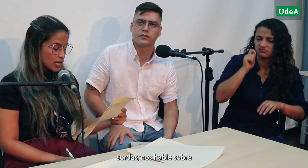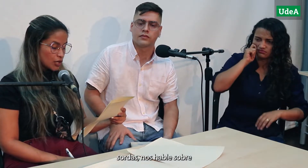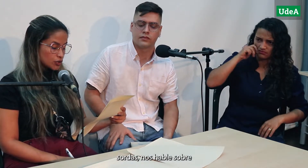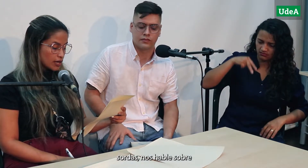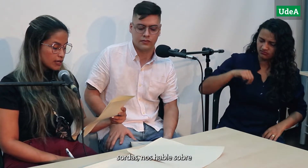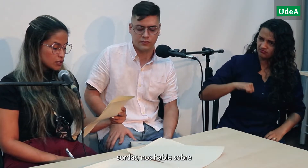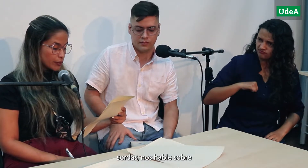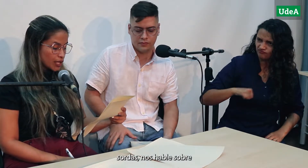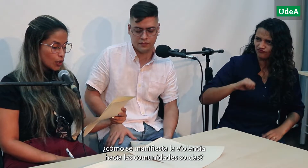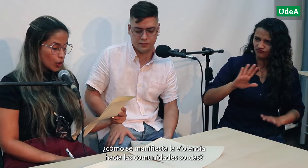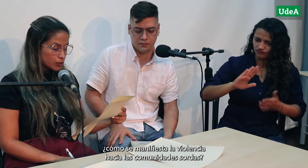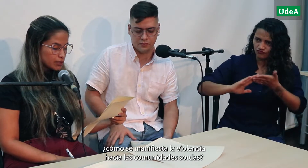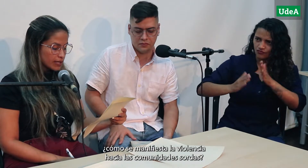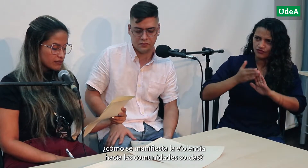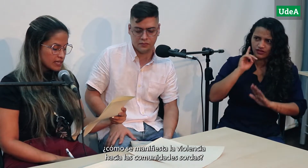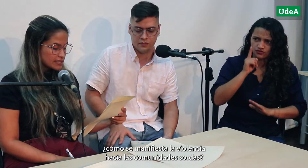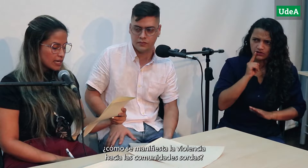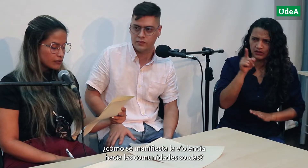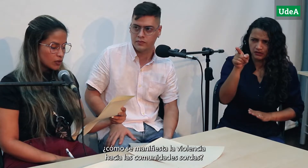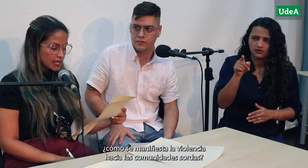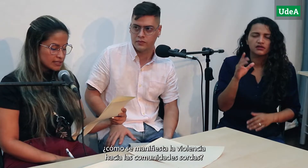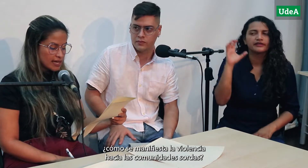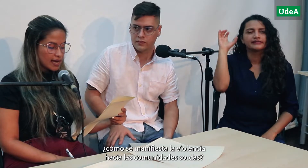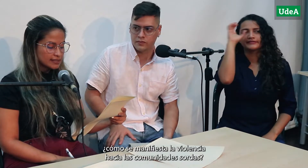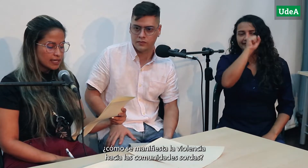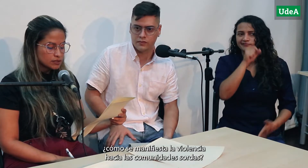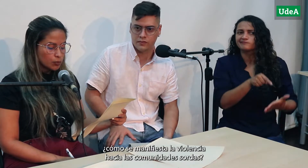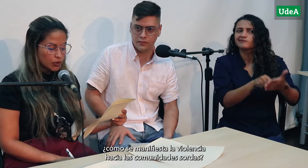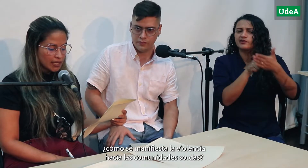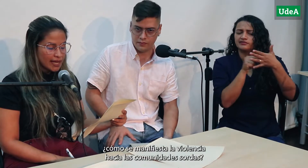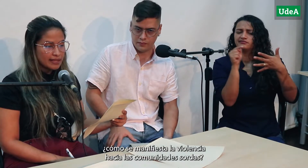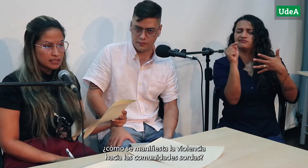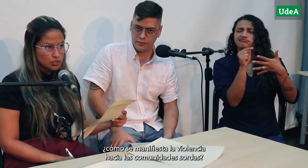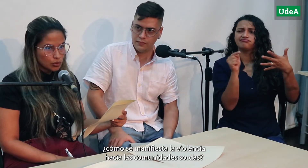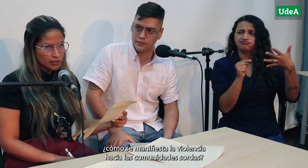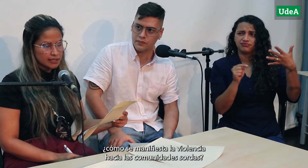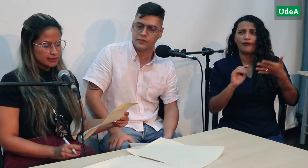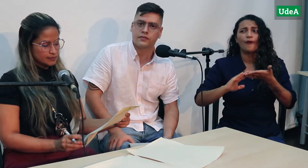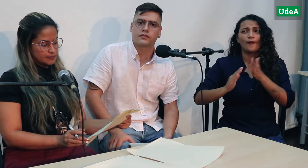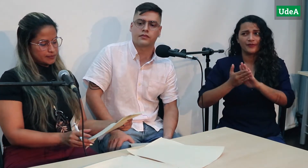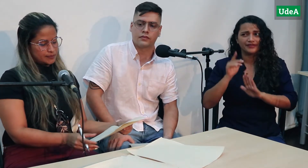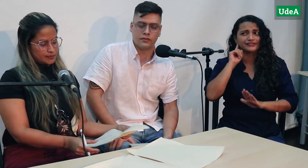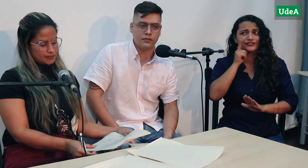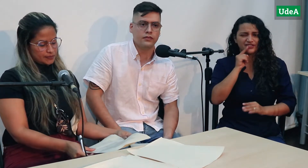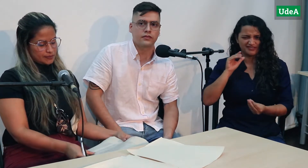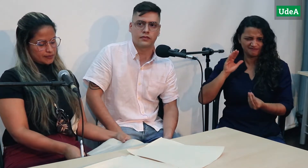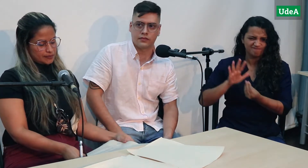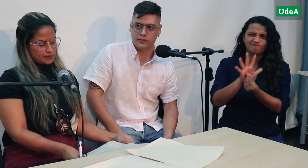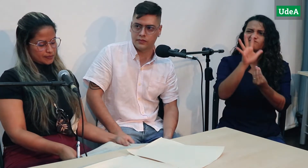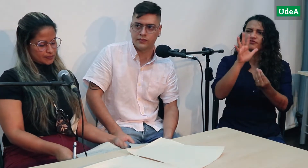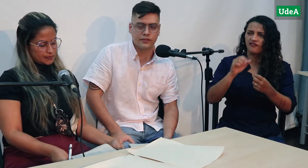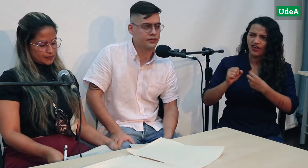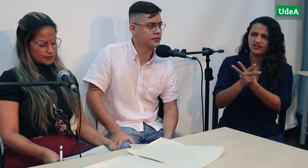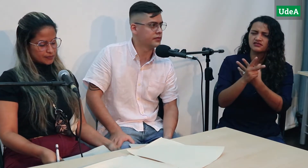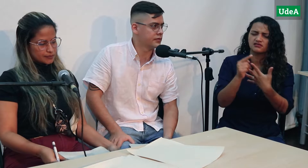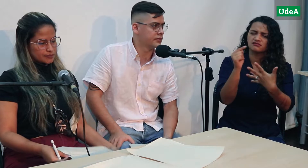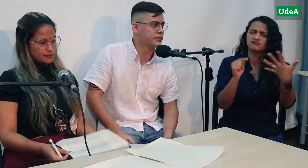sordas, nos hable sobre cómo se manifiesta la violencia hacia las comunidades sordas.